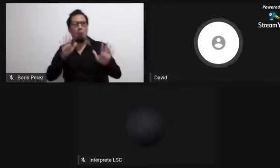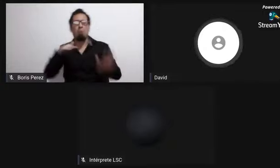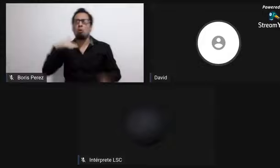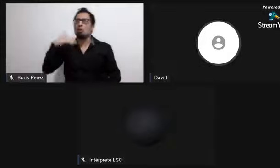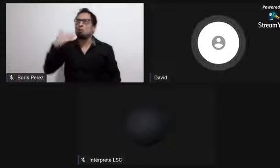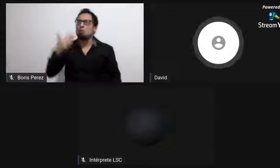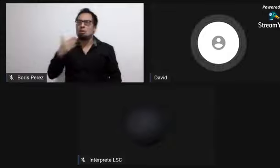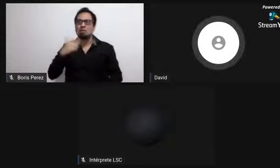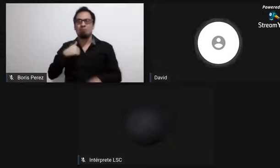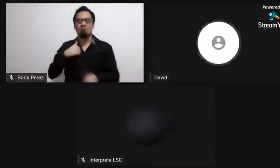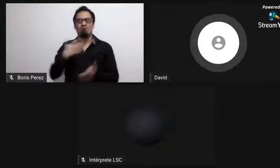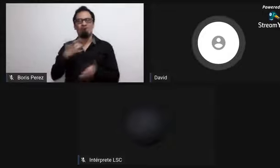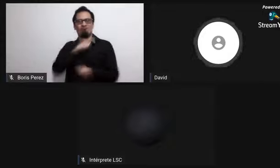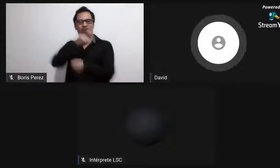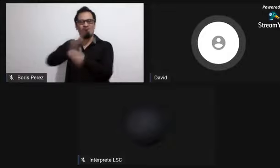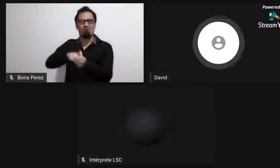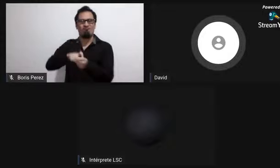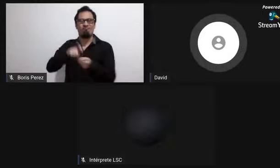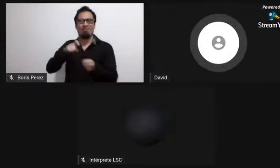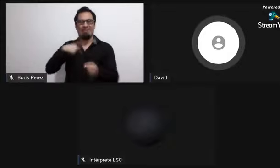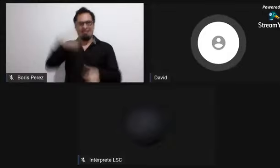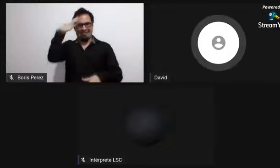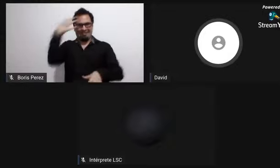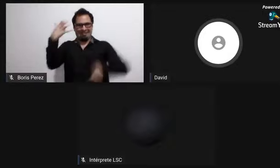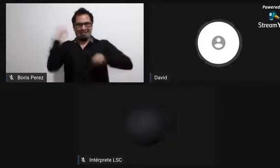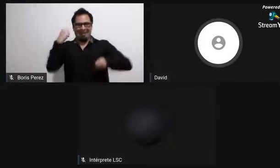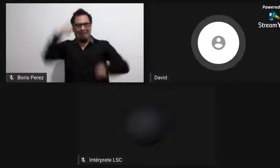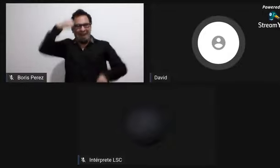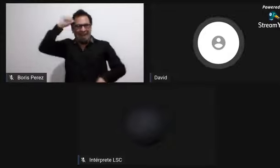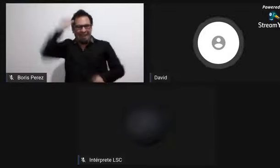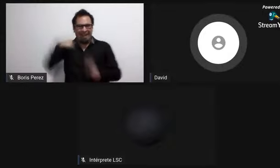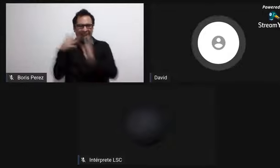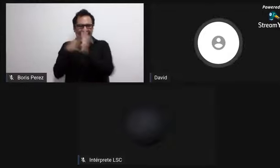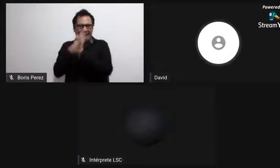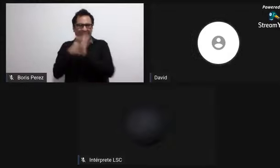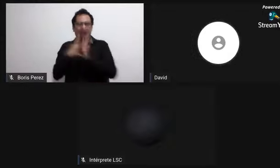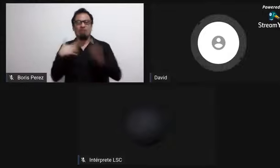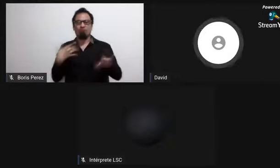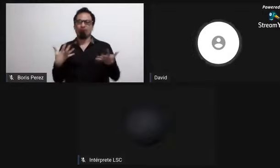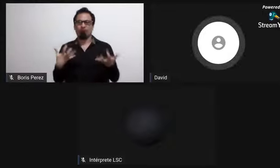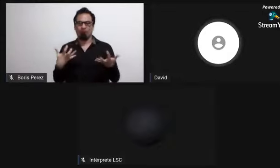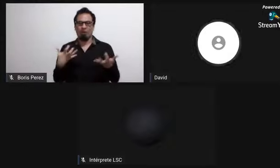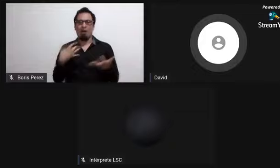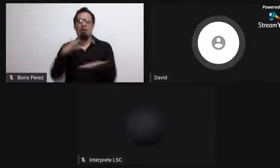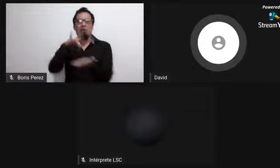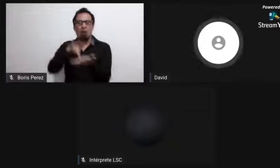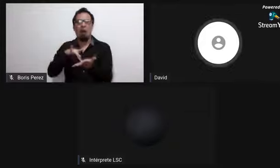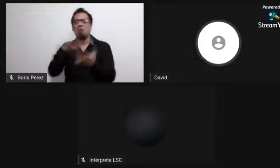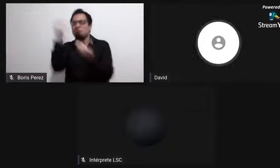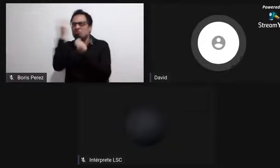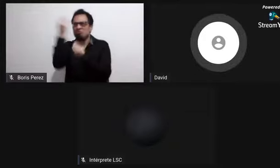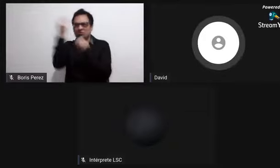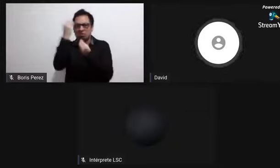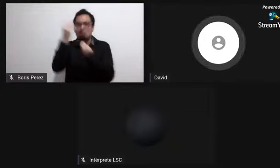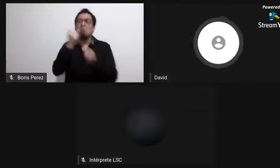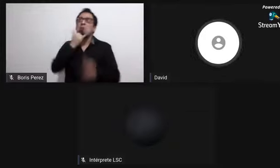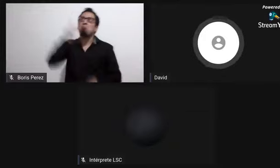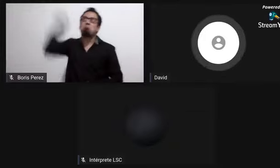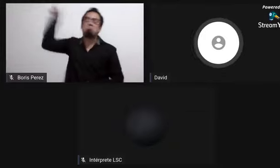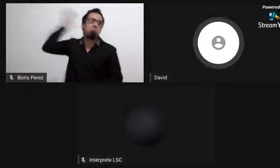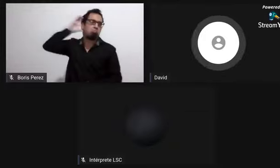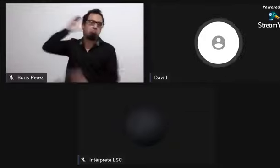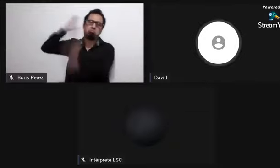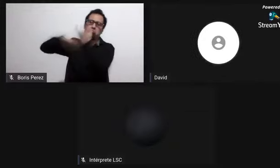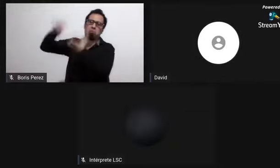de la corona española. Él simplemente es, digamos, un sujeto que se entera como ciudadano de lo que